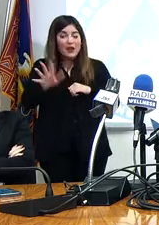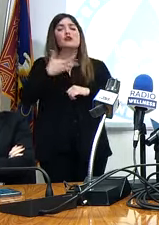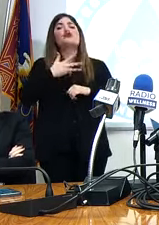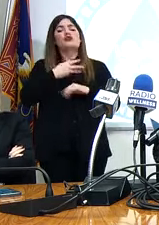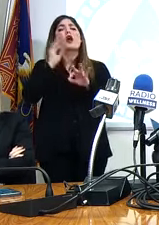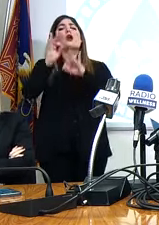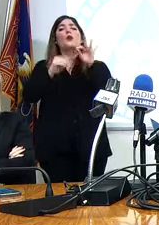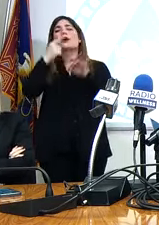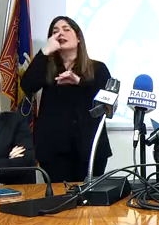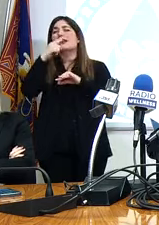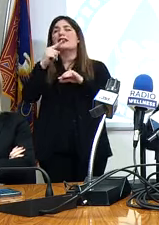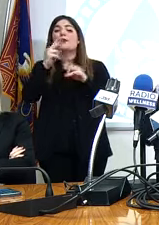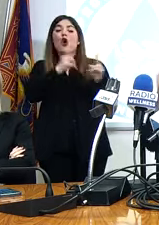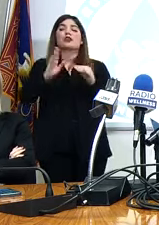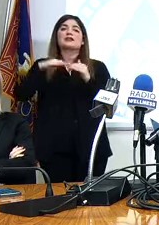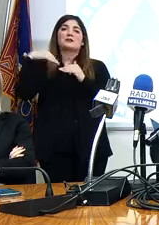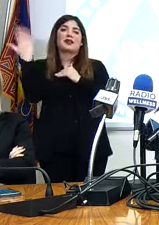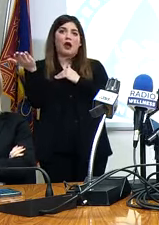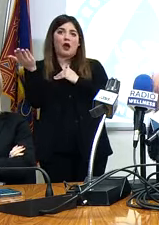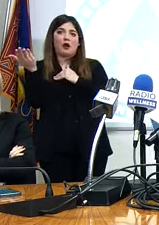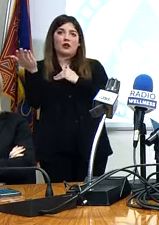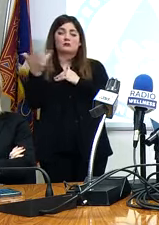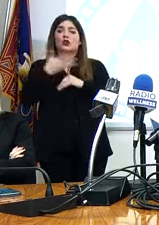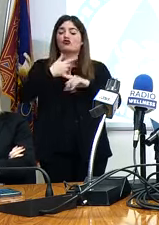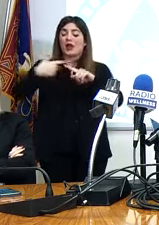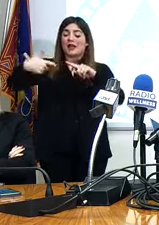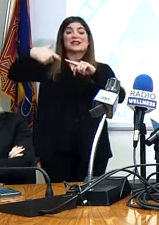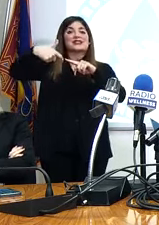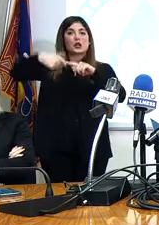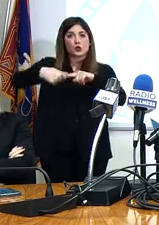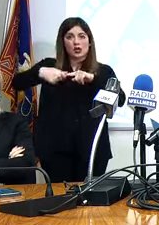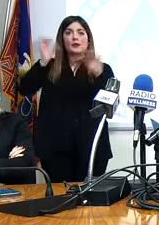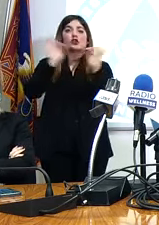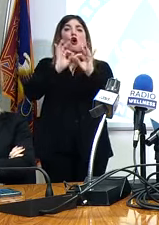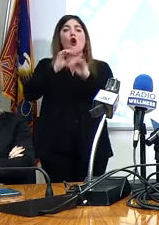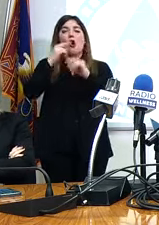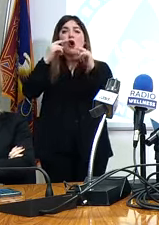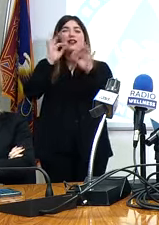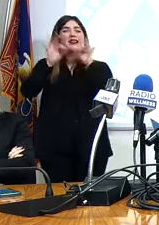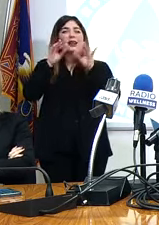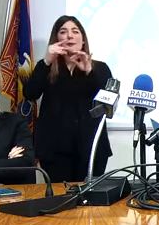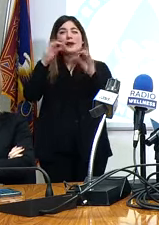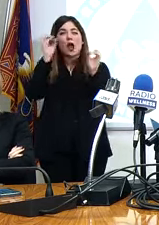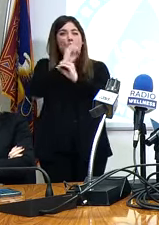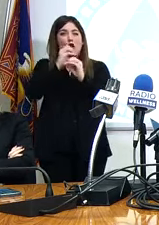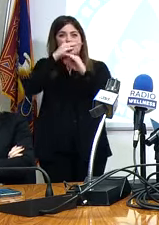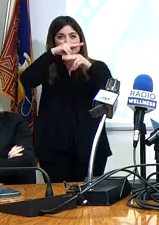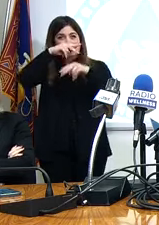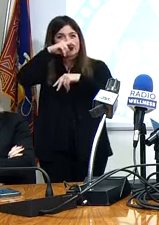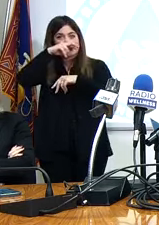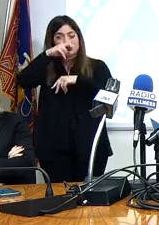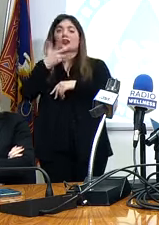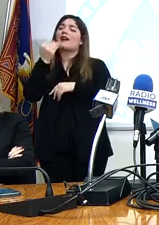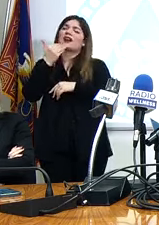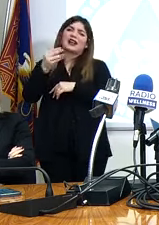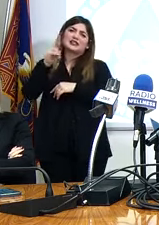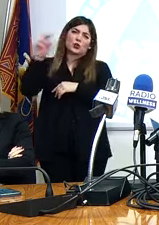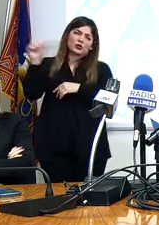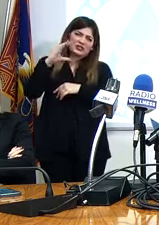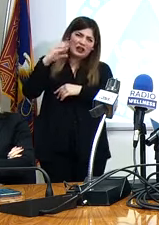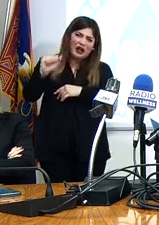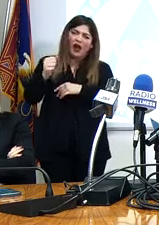seguiti, ossigenoterapia, i saturimetri, ne abbiamo distribuiti 40.000, ringrazio le USCA, ringrazio i medici di